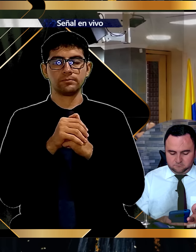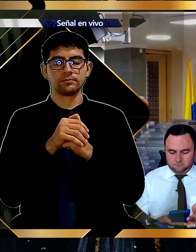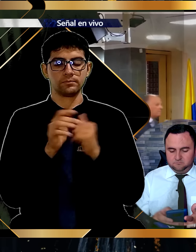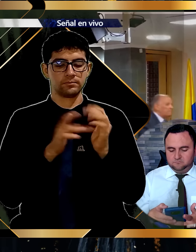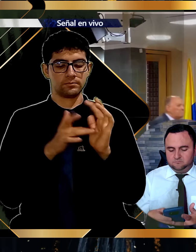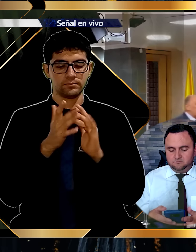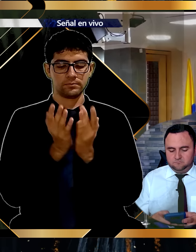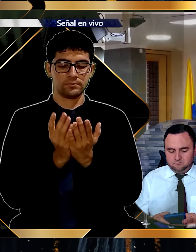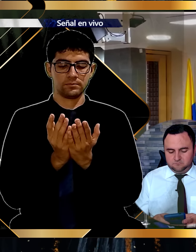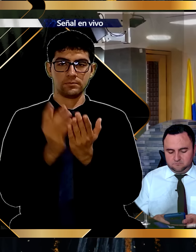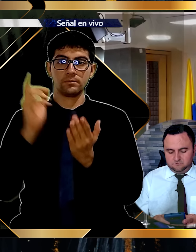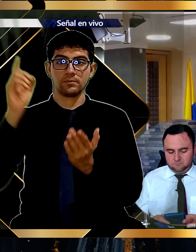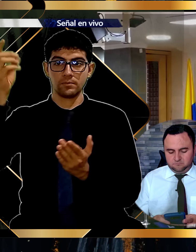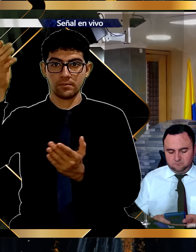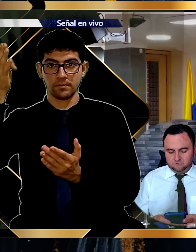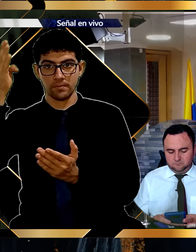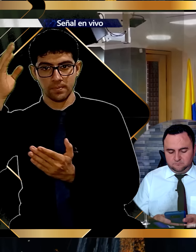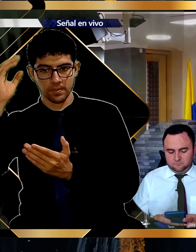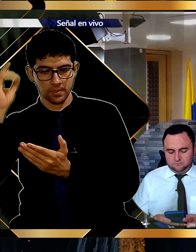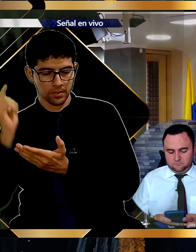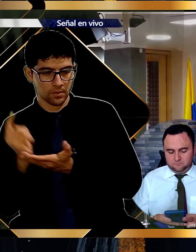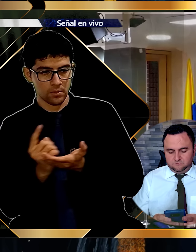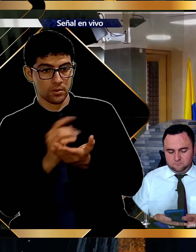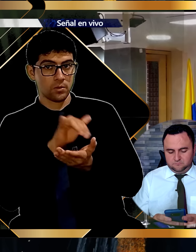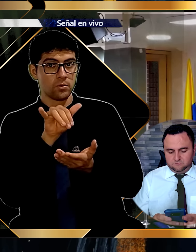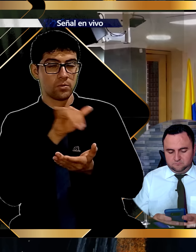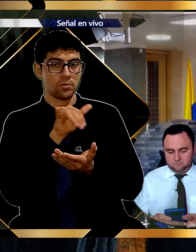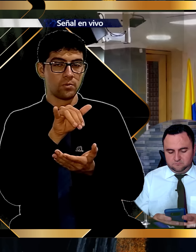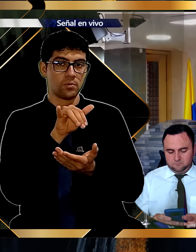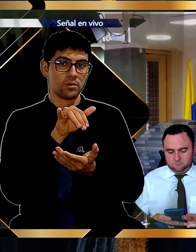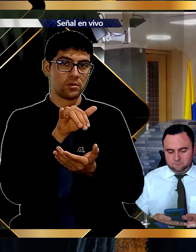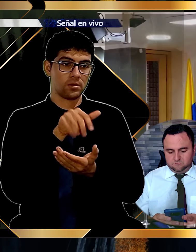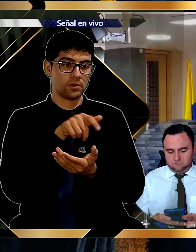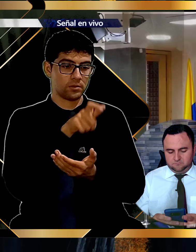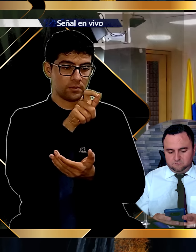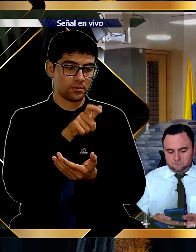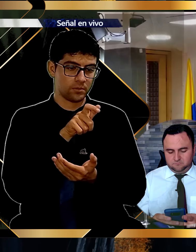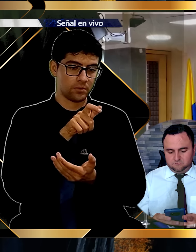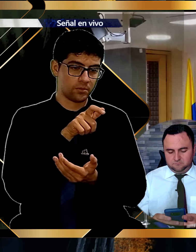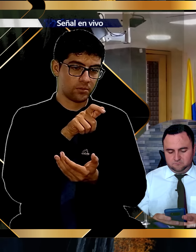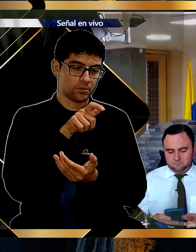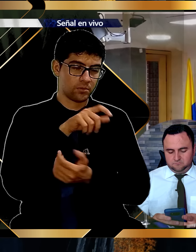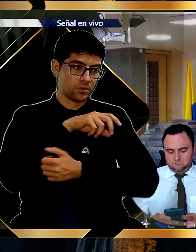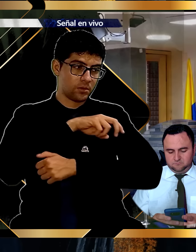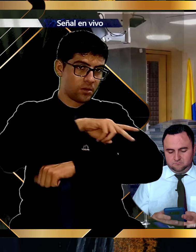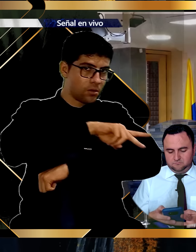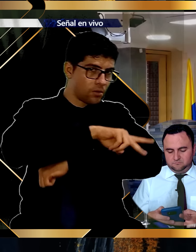noche. Pero nosotros no somos hijos de las tinieblas para que nos sorprenda como